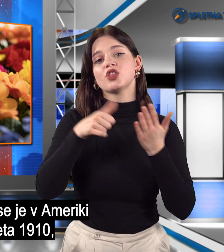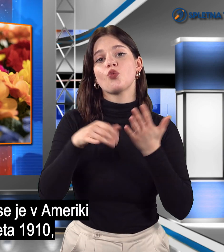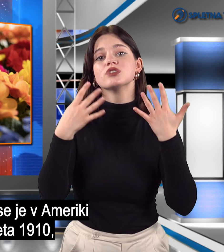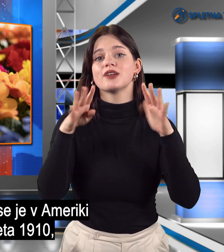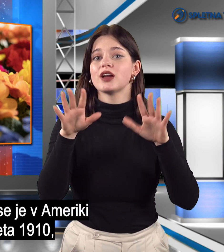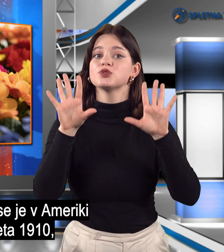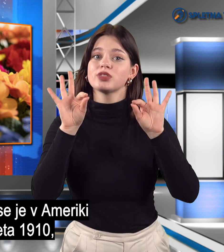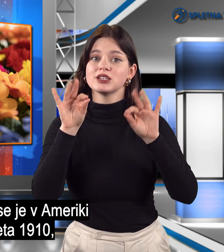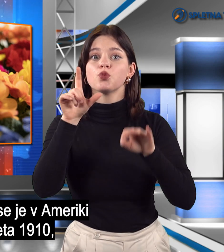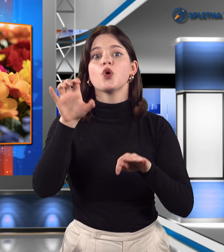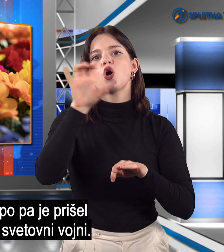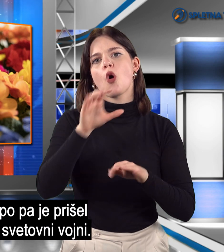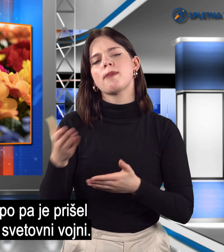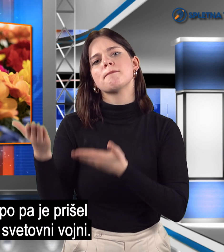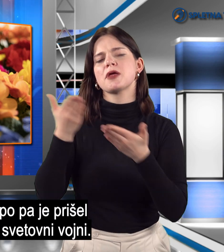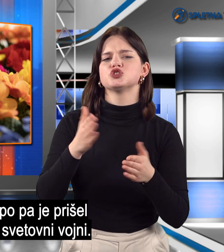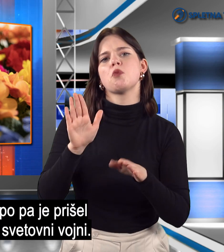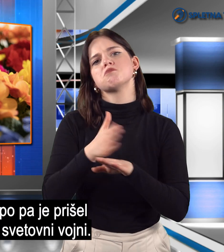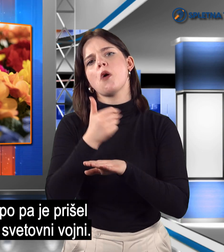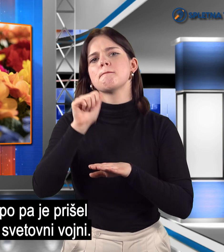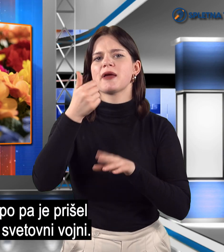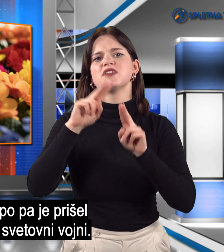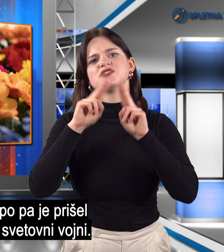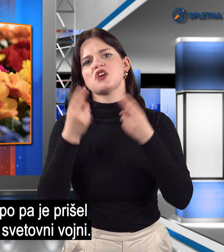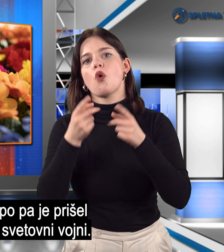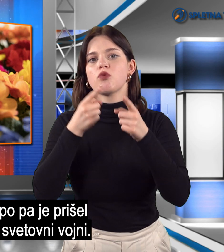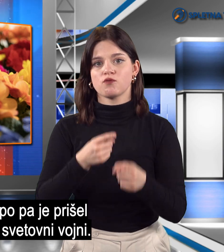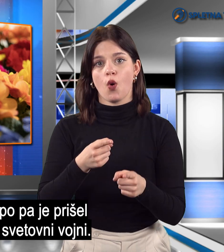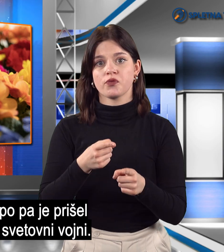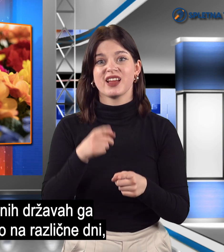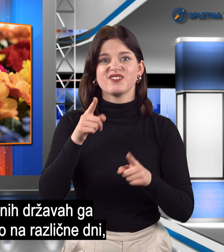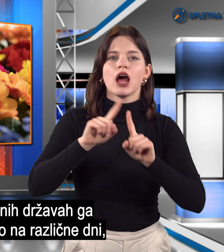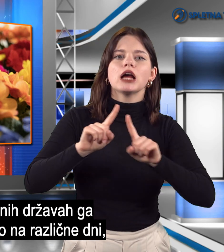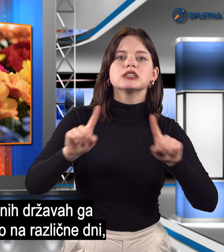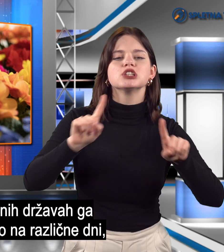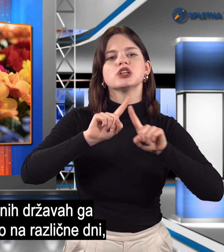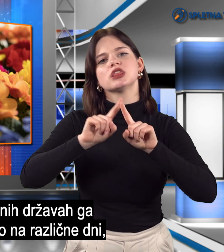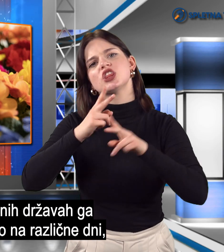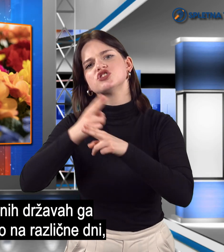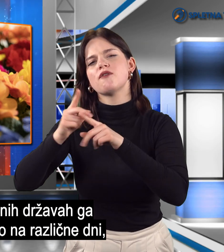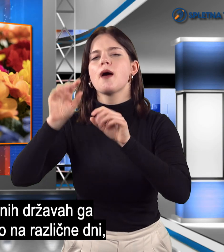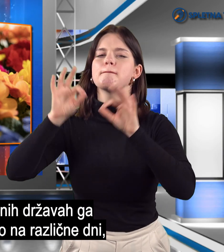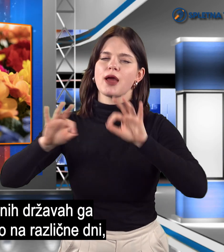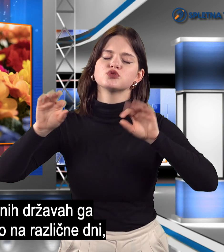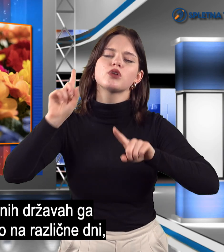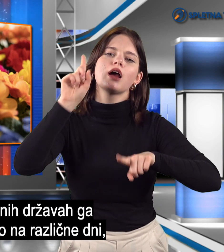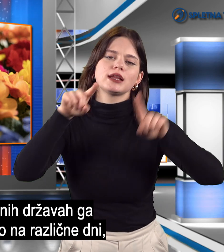leta 1910, v Evropo pa je prišel po prvi svetovni vojni. V različnih državah ga praznujejo